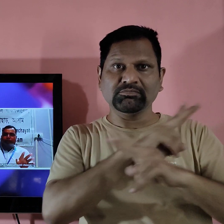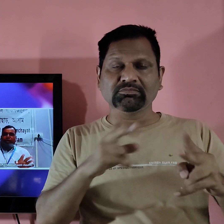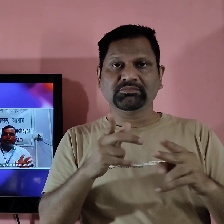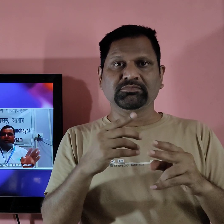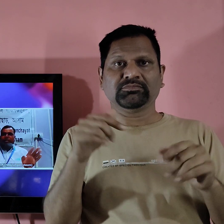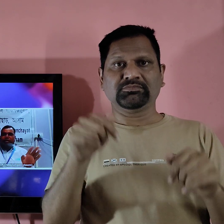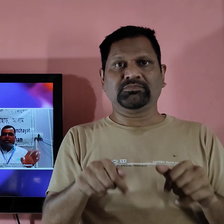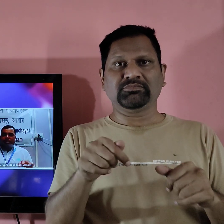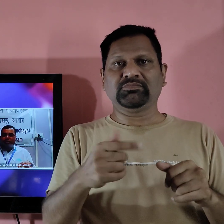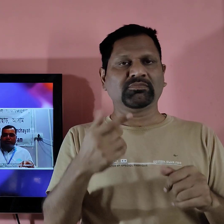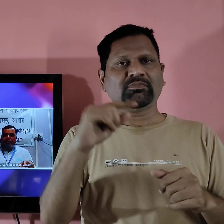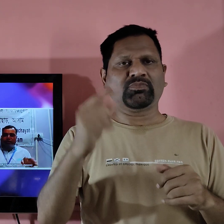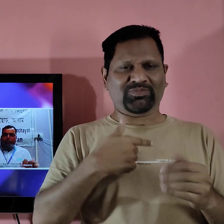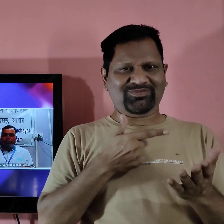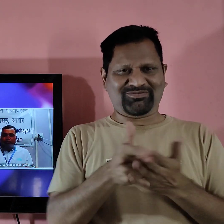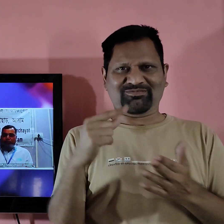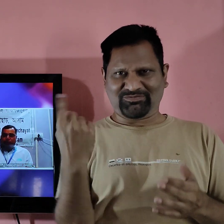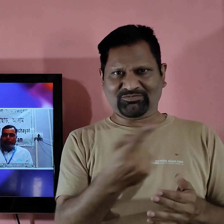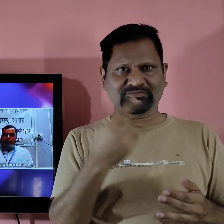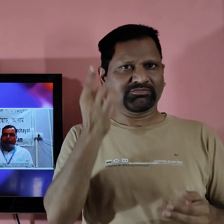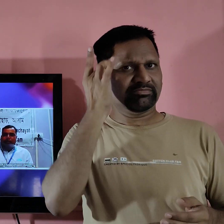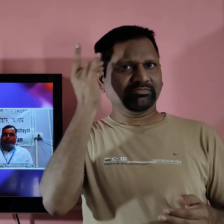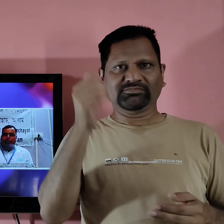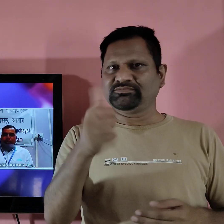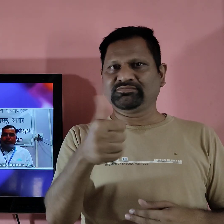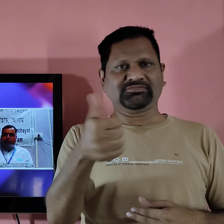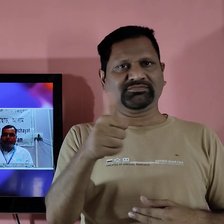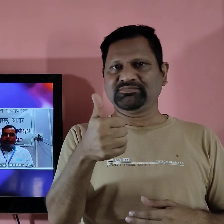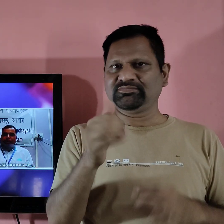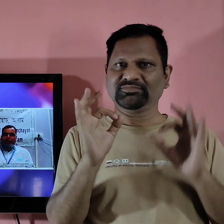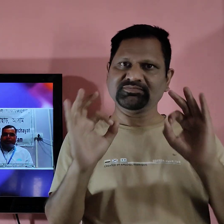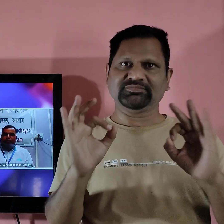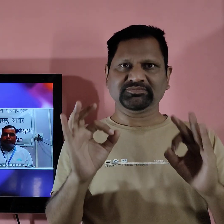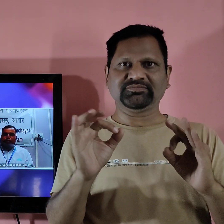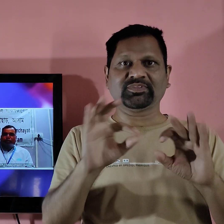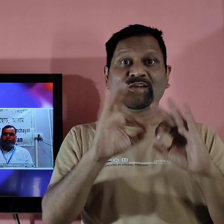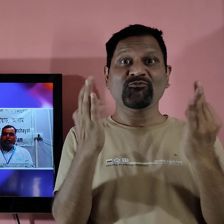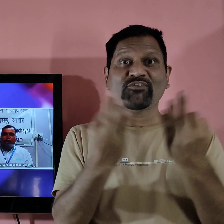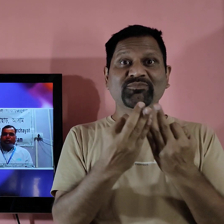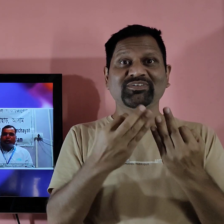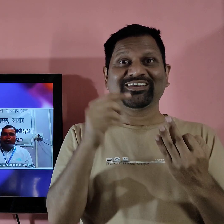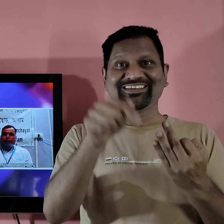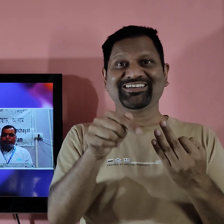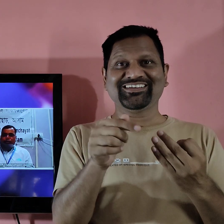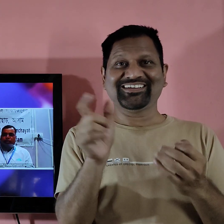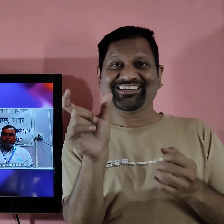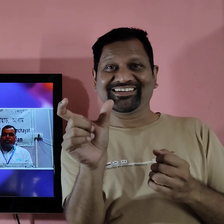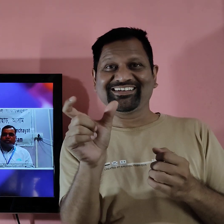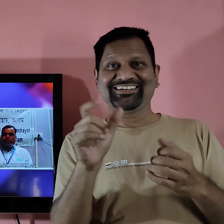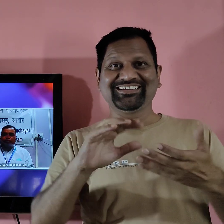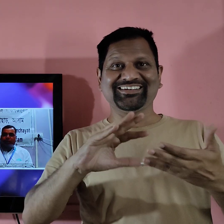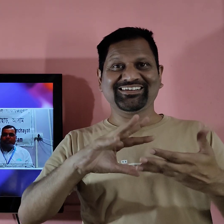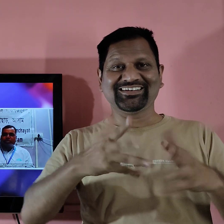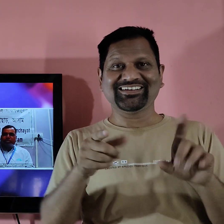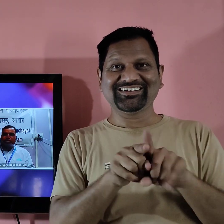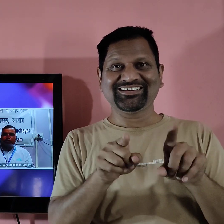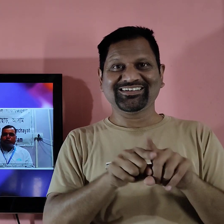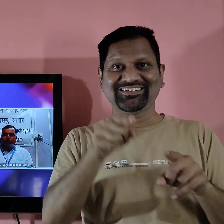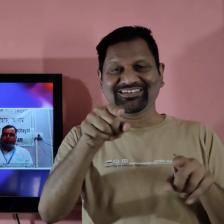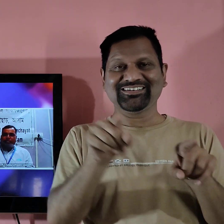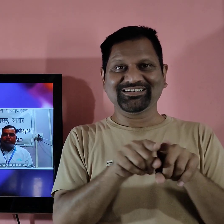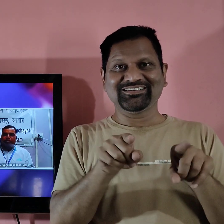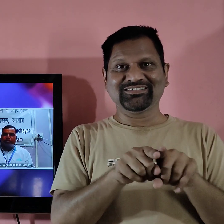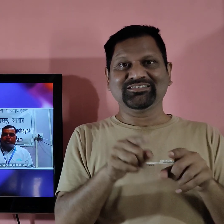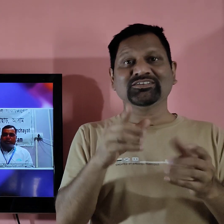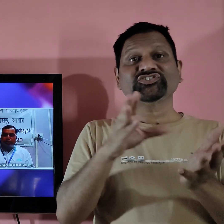कोई आदमी नाराज नहीं है सर। फैमिली आइडेंटिटी कार्ड जो और 10 के साथ जो 5 kg